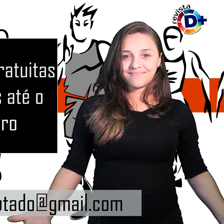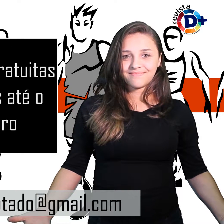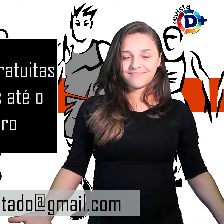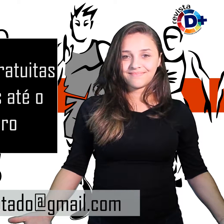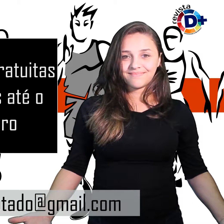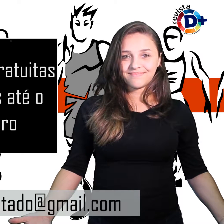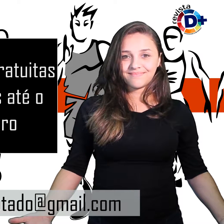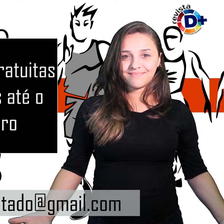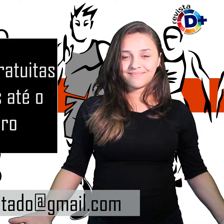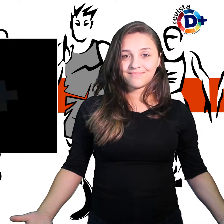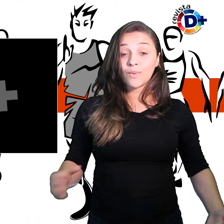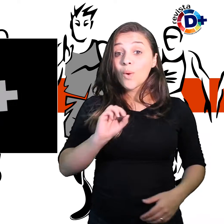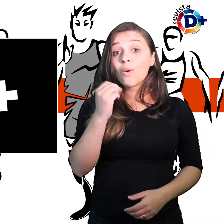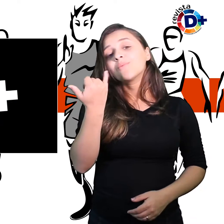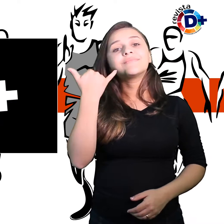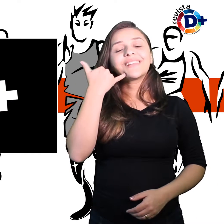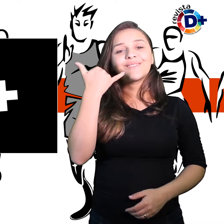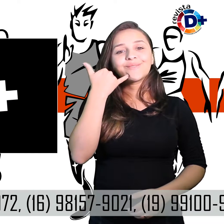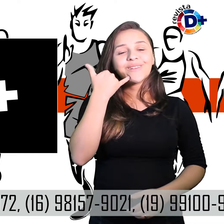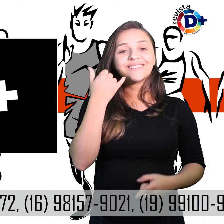projeto.adaptado@gmail.com ou pelos telefones